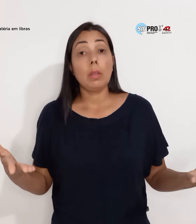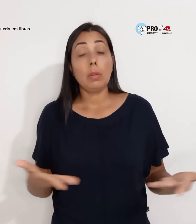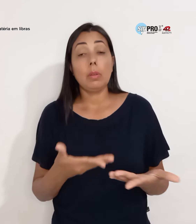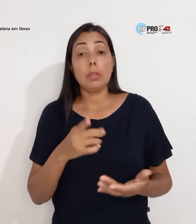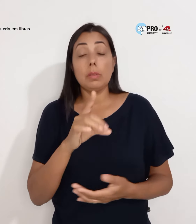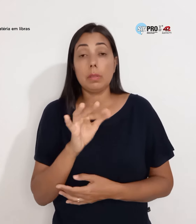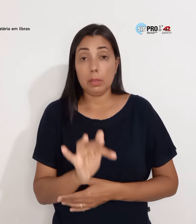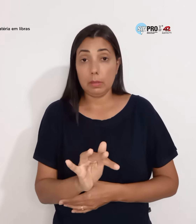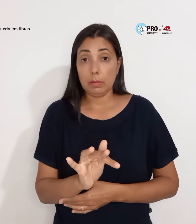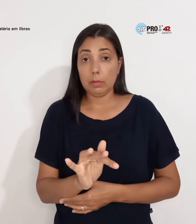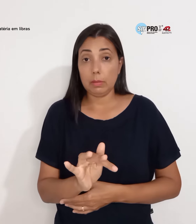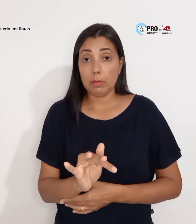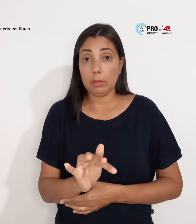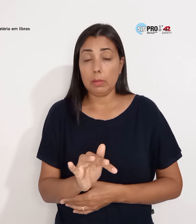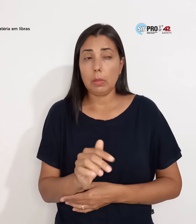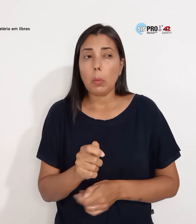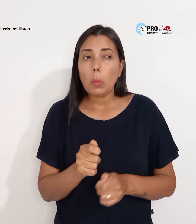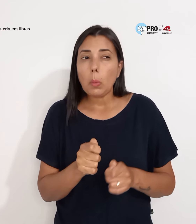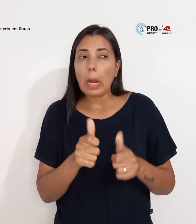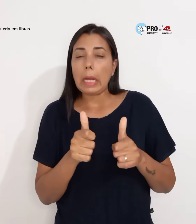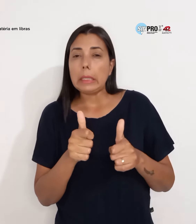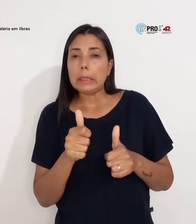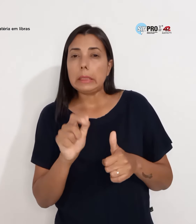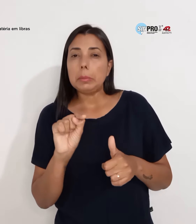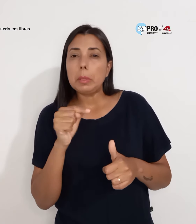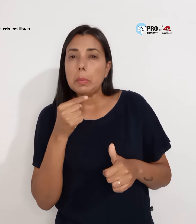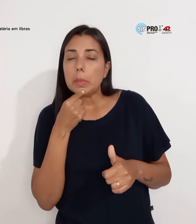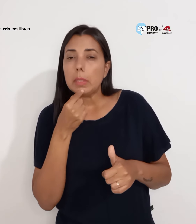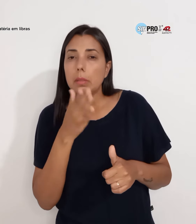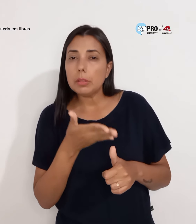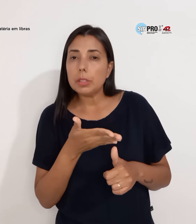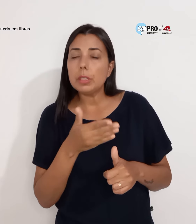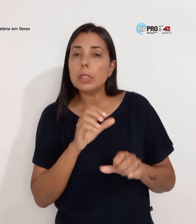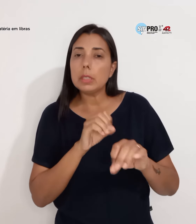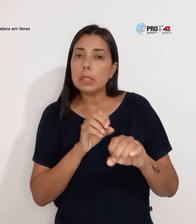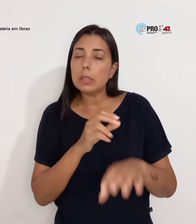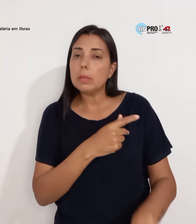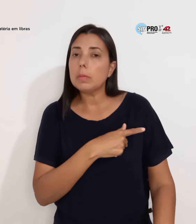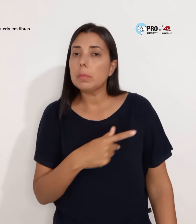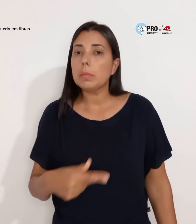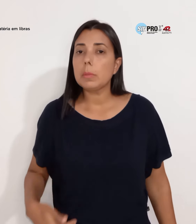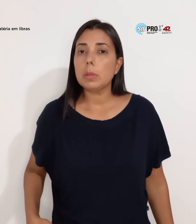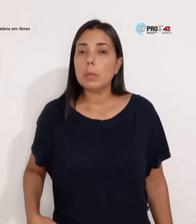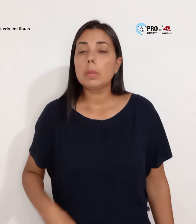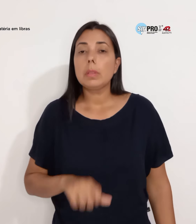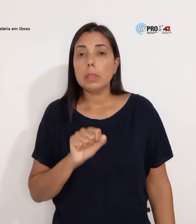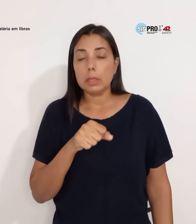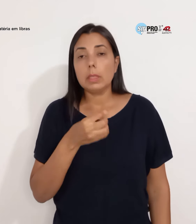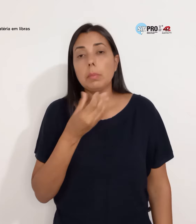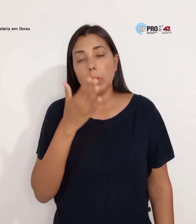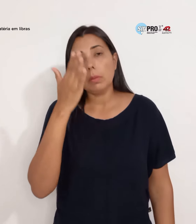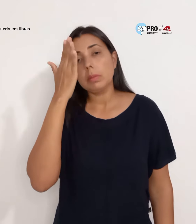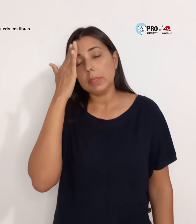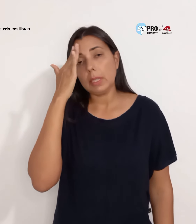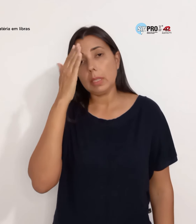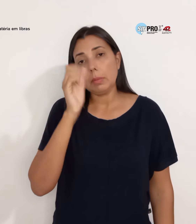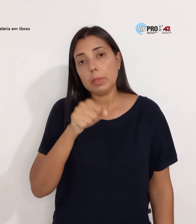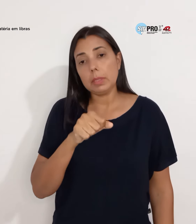no Distrito Federal, quase 500 mil de estudantes na rede pública de ensino, e é muito bom saber que